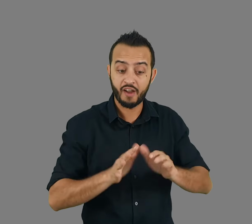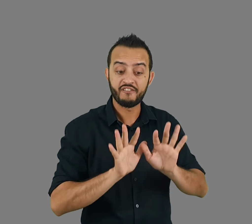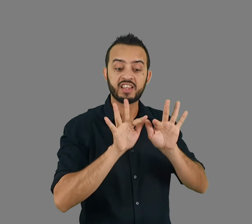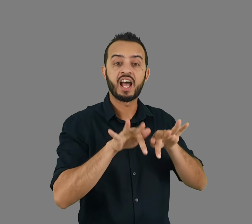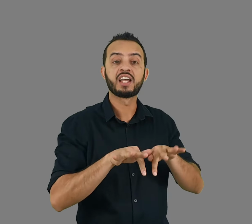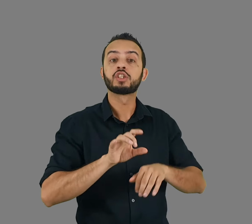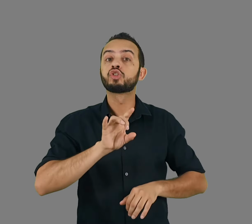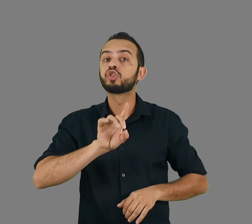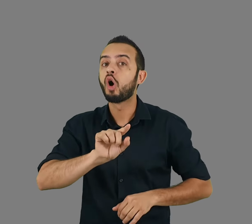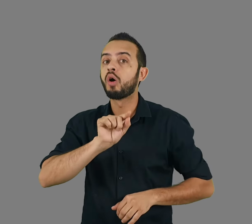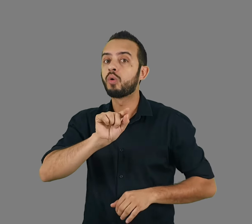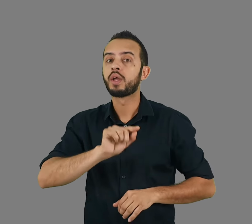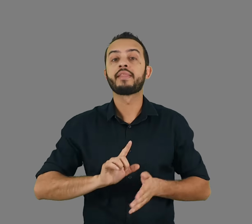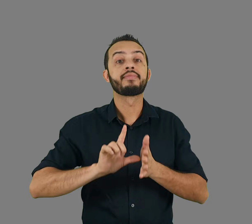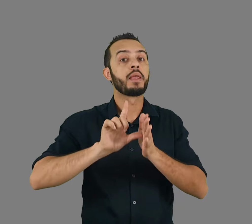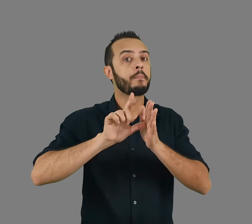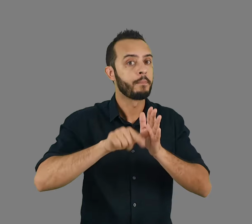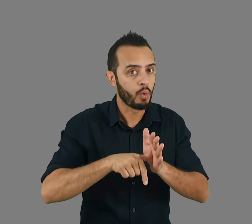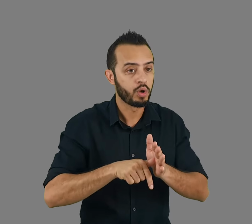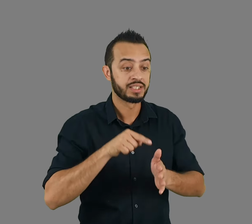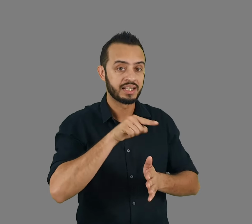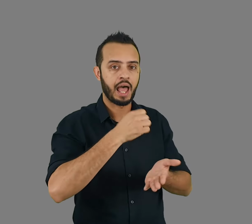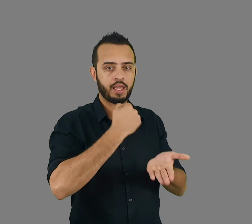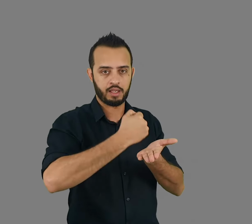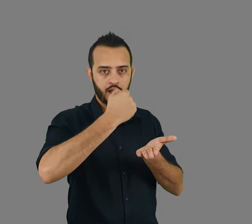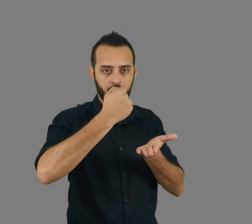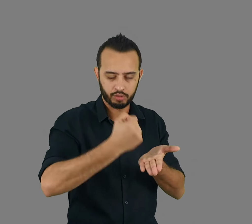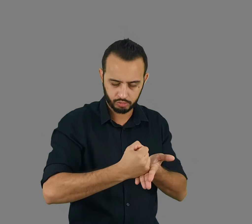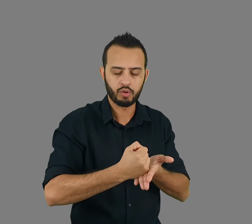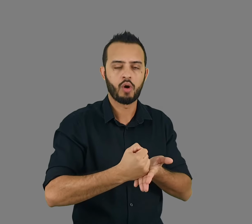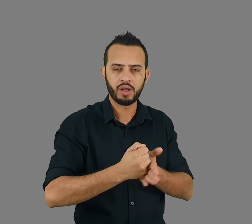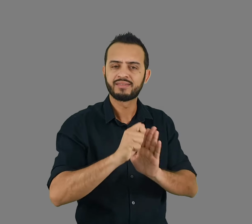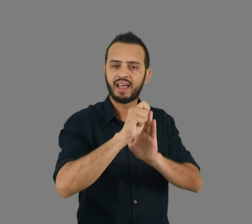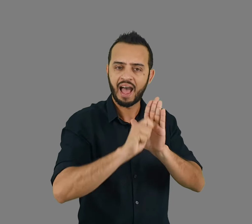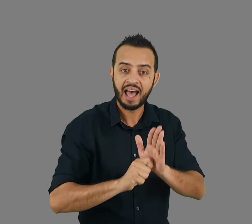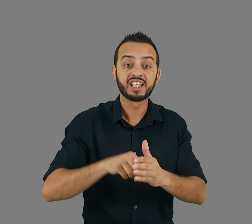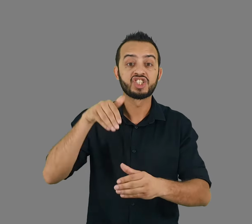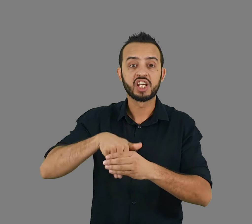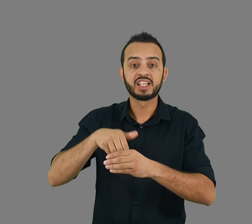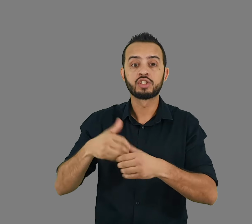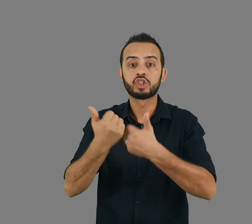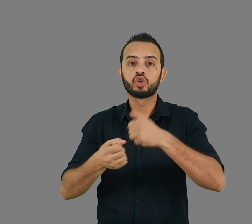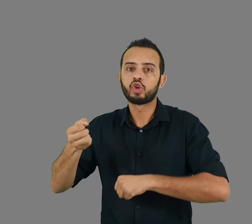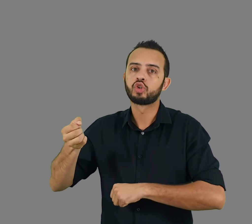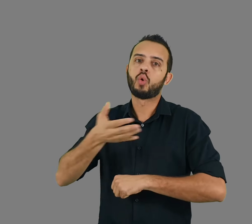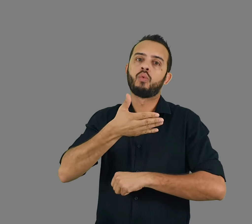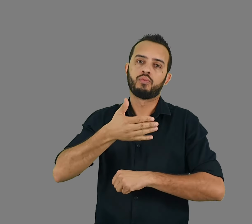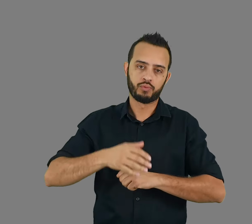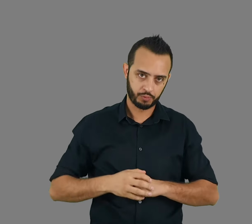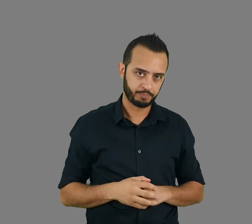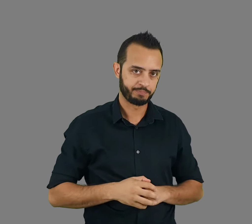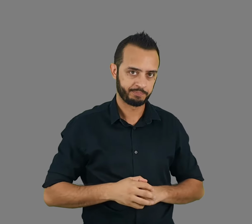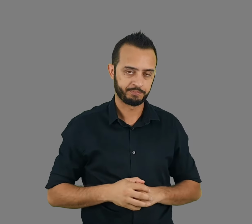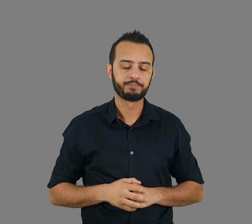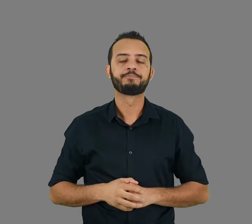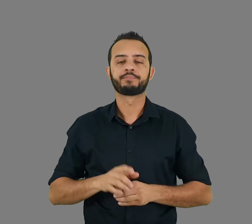de efetivado o registro em cartório da ata de eleição dos novos dirigentes. Artigo